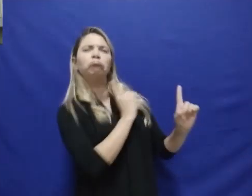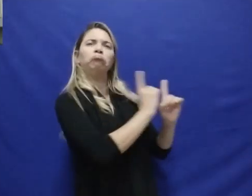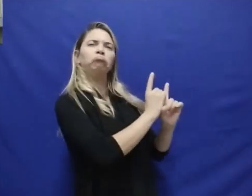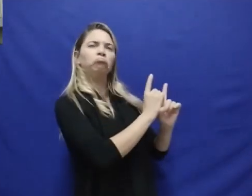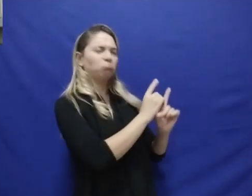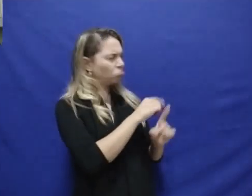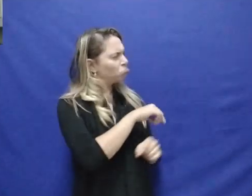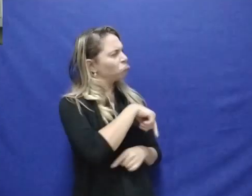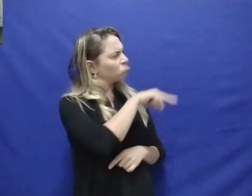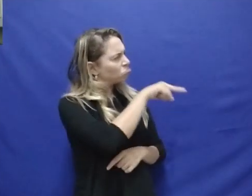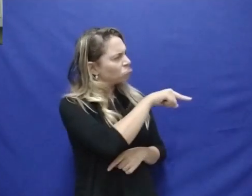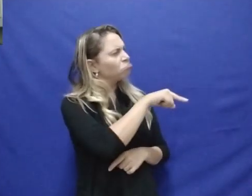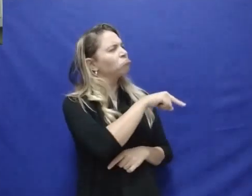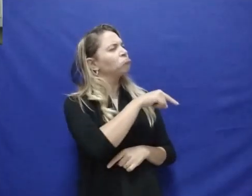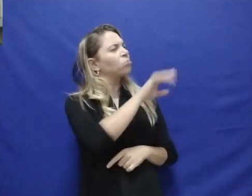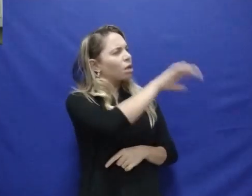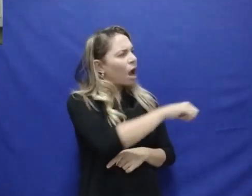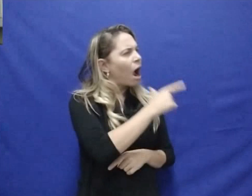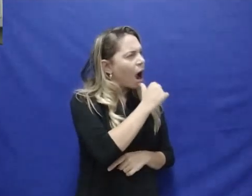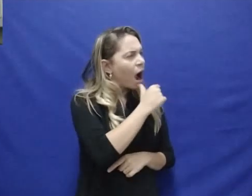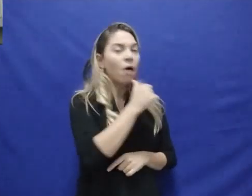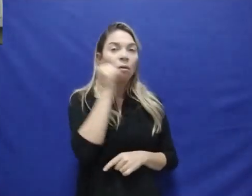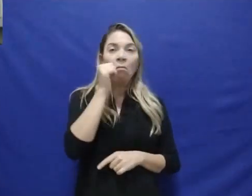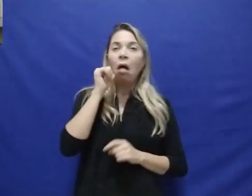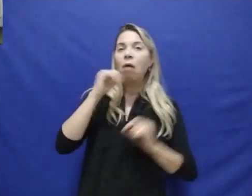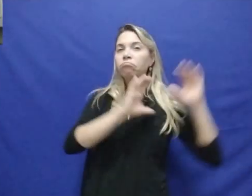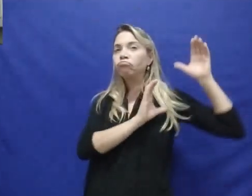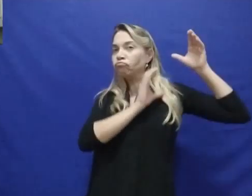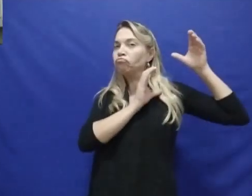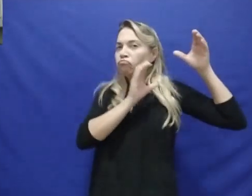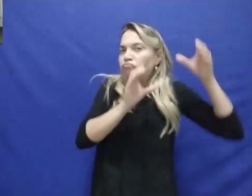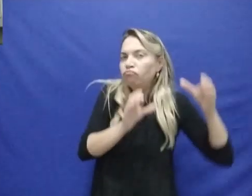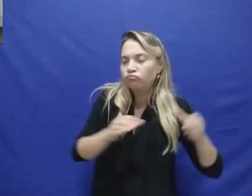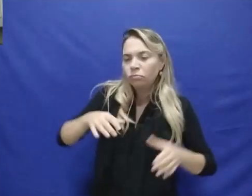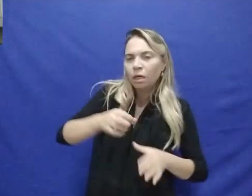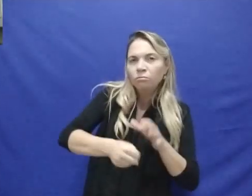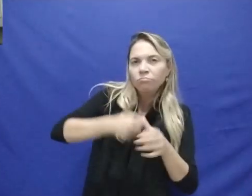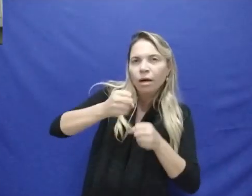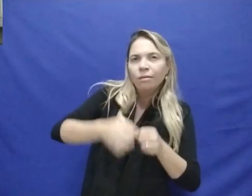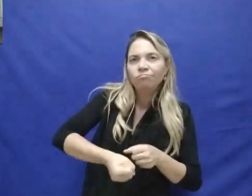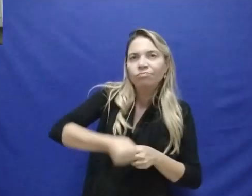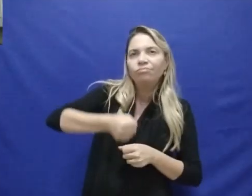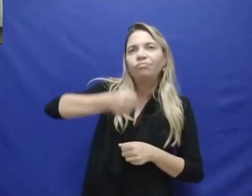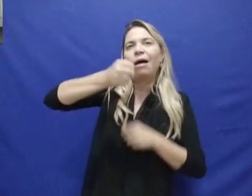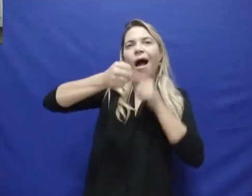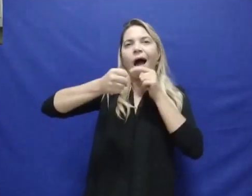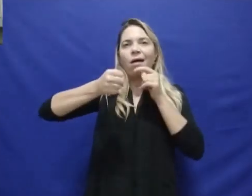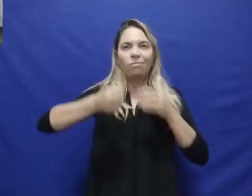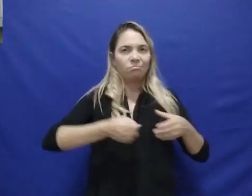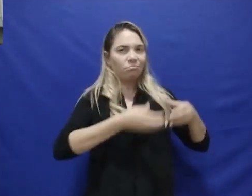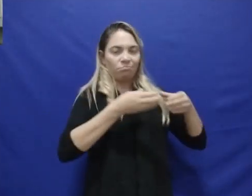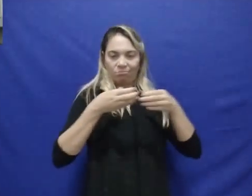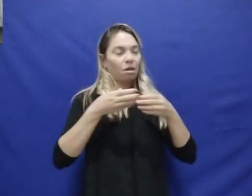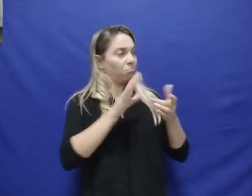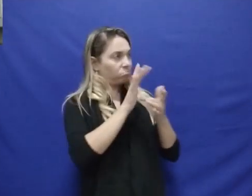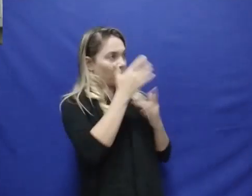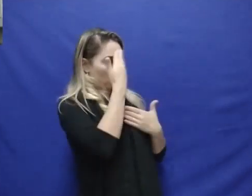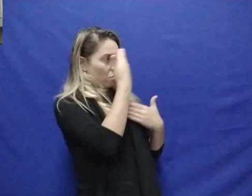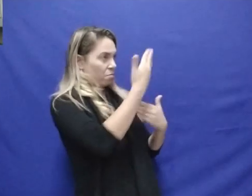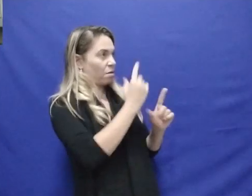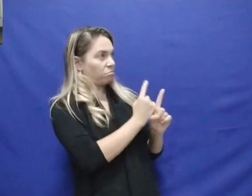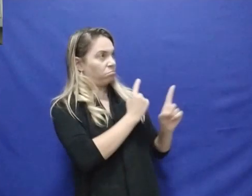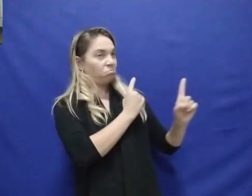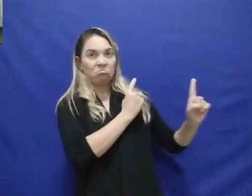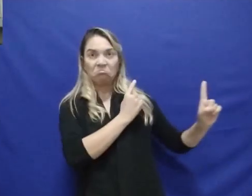estava apresentando o reino àquela mulher e disse: a minha comida é fazer a vontade daquele que me